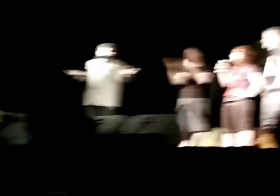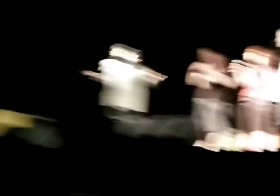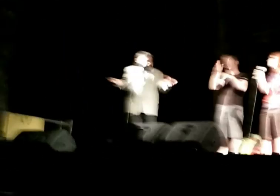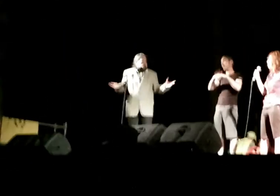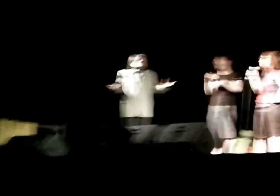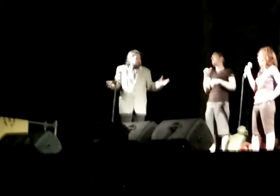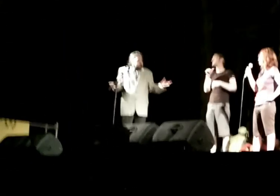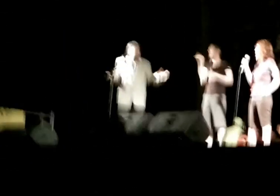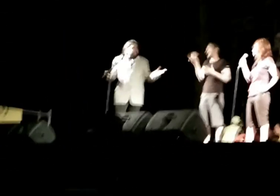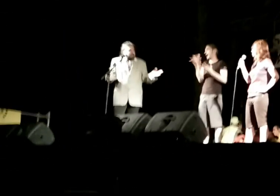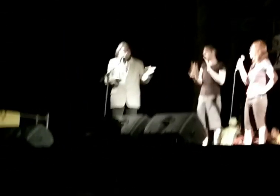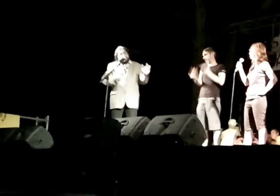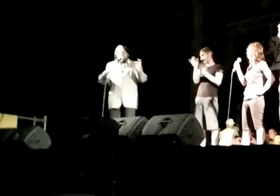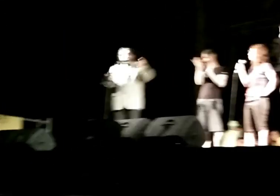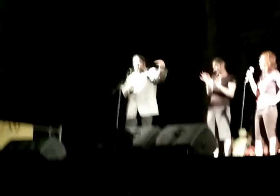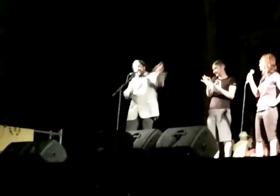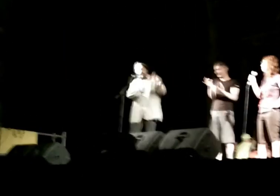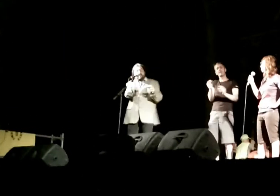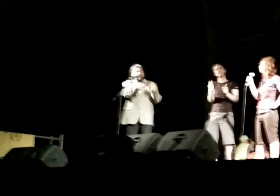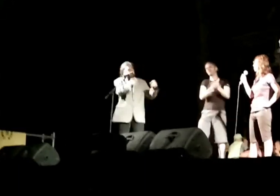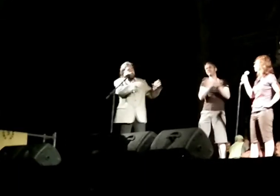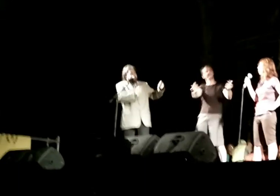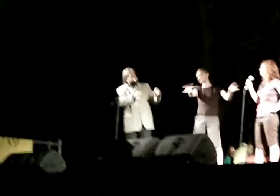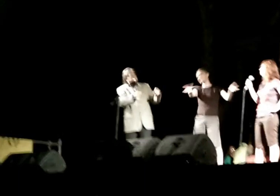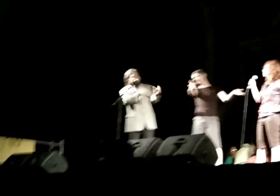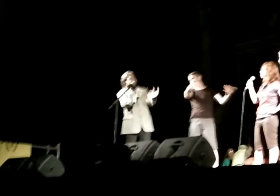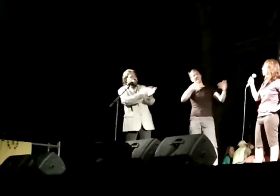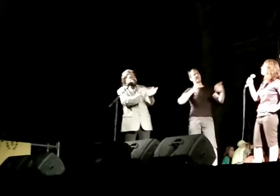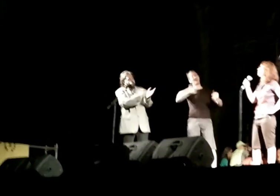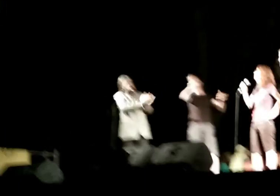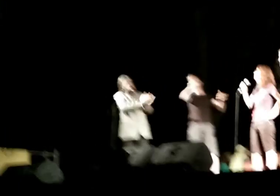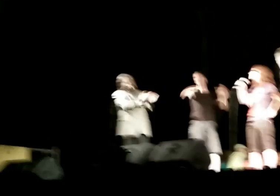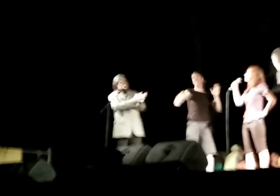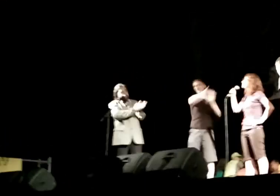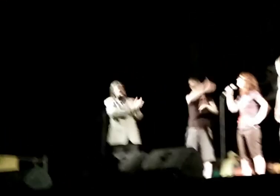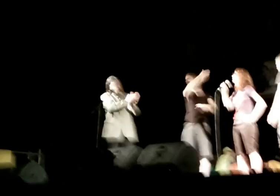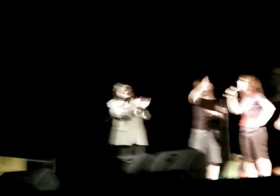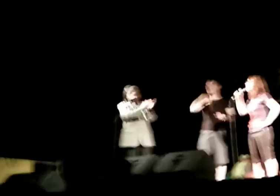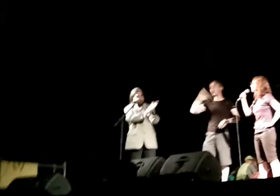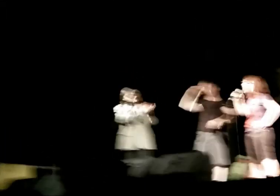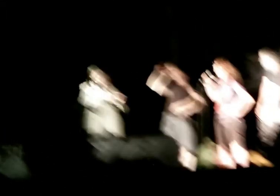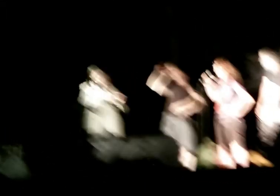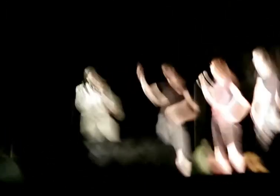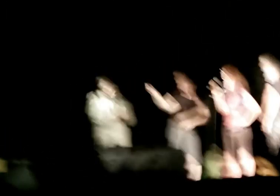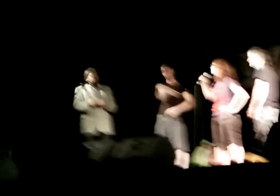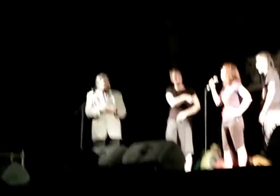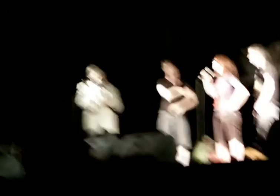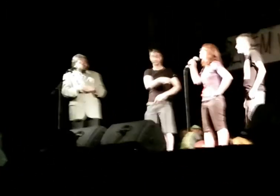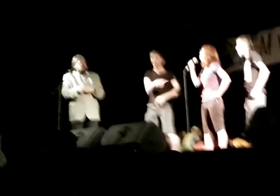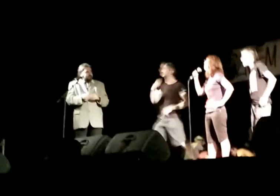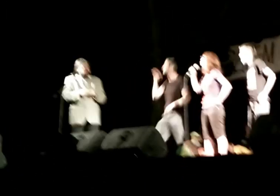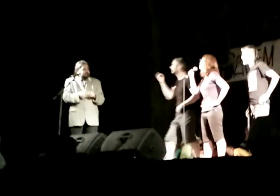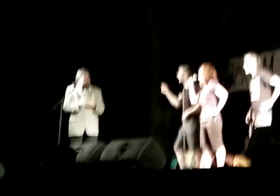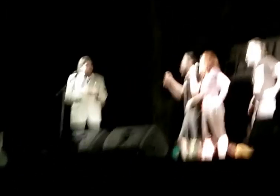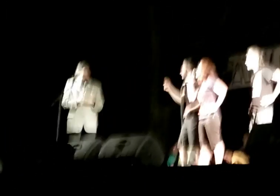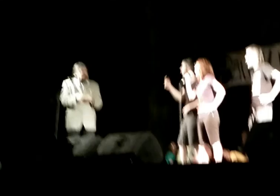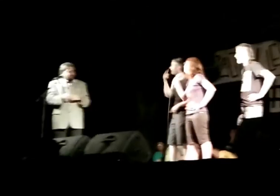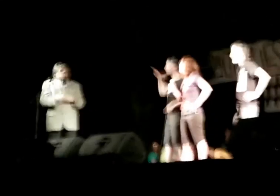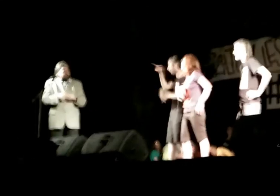fet. I vinga, va, aneu marxant perquè si no us enviaré els Mossos, Que ¿sabes qué? Nos veremos en